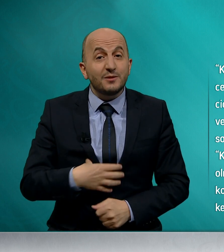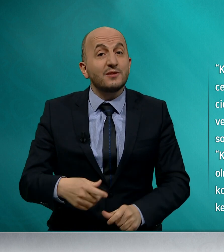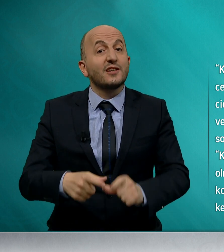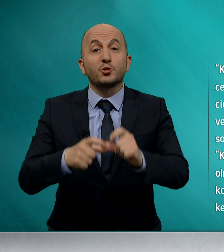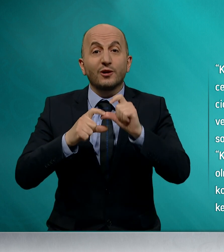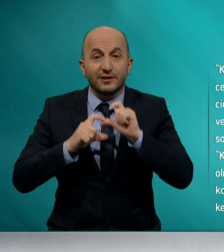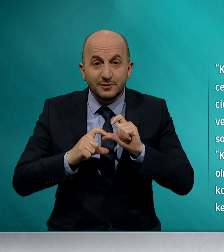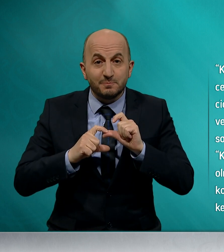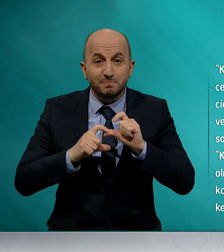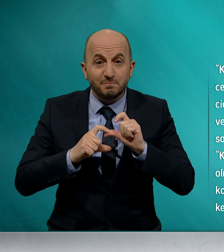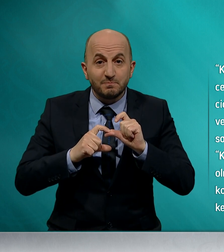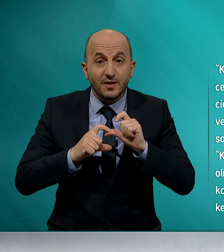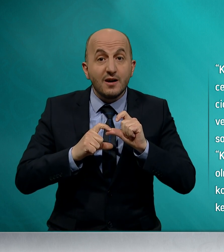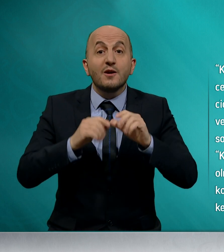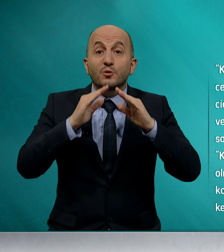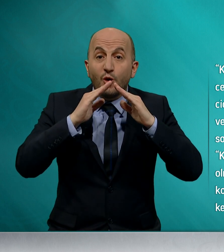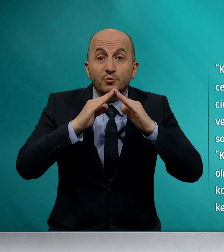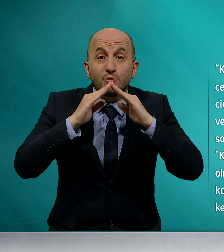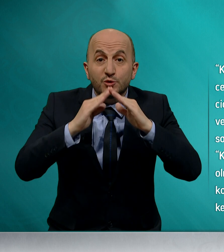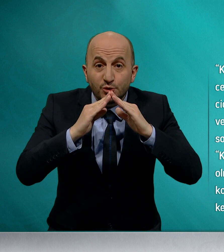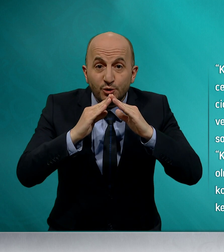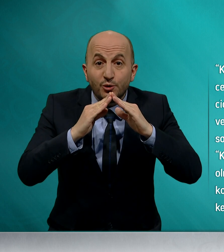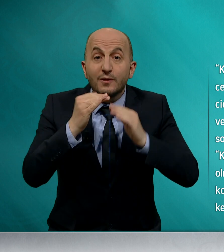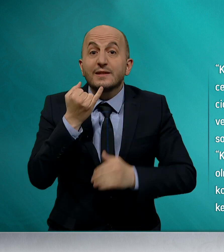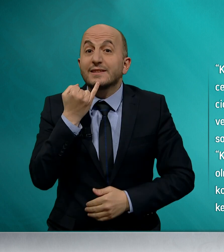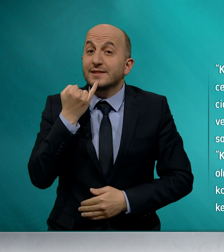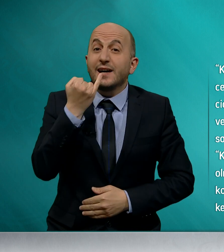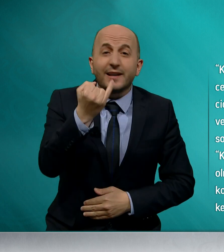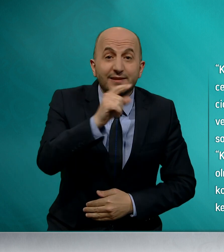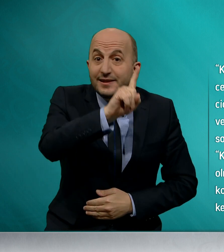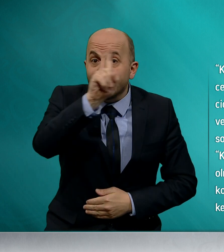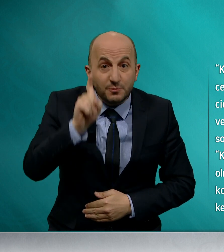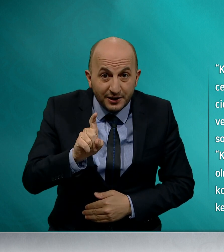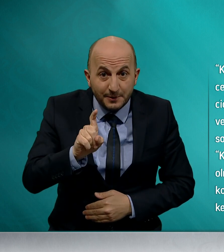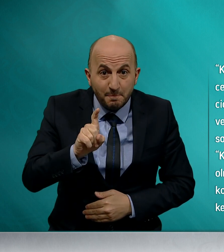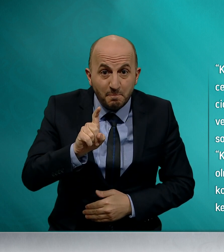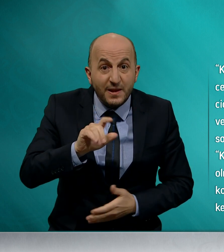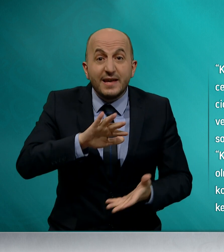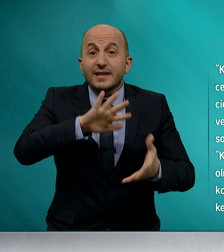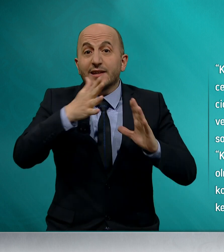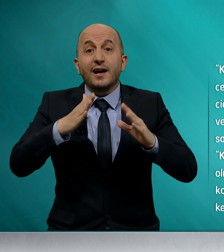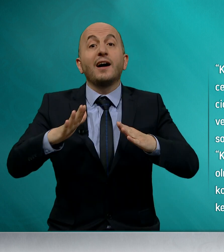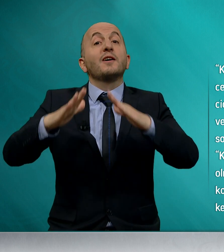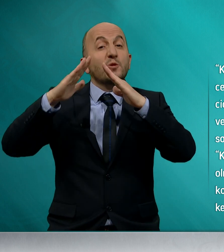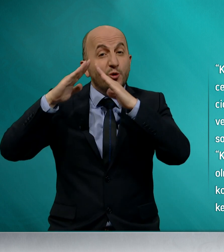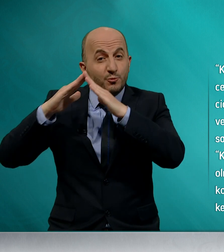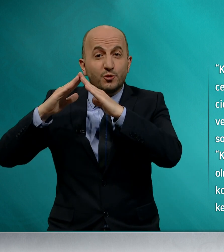Kendimize soralım. Komşumuzu ziyaret ettik mi? Ya da